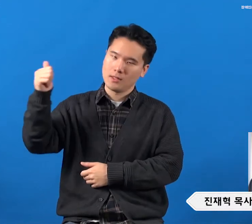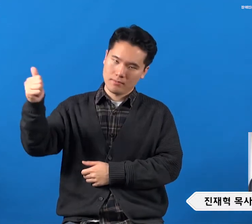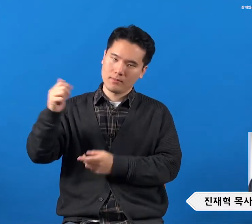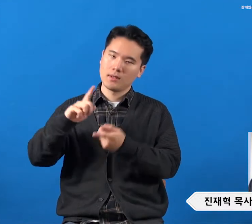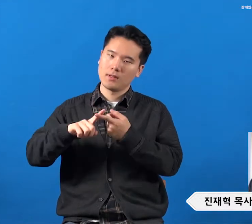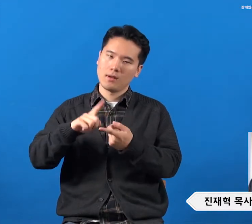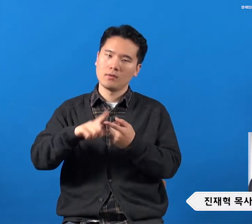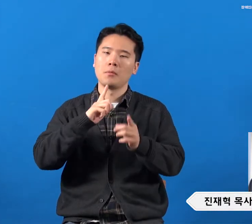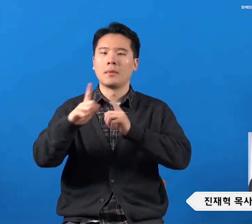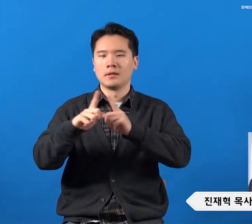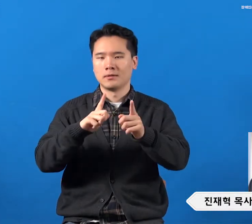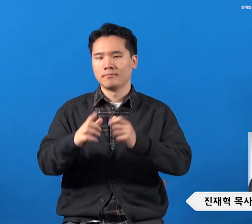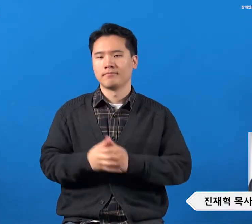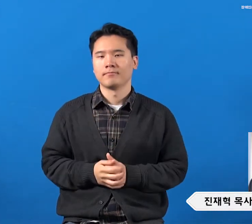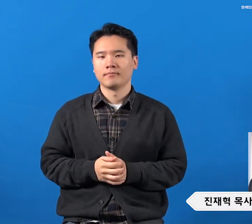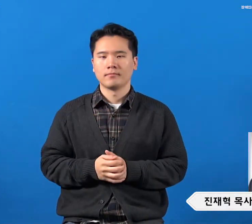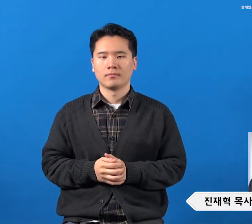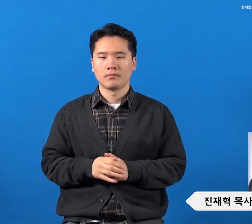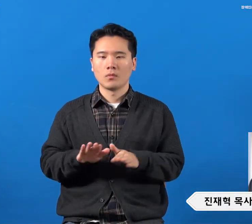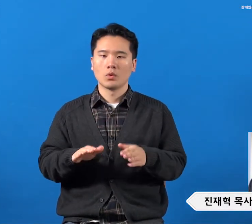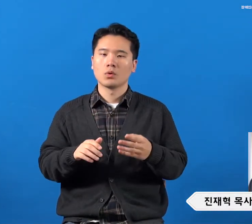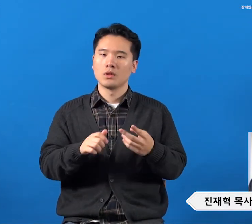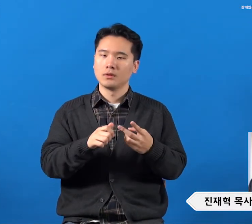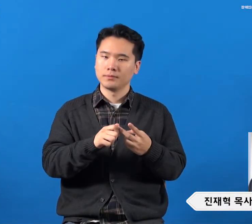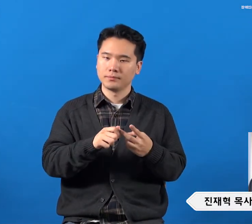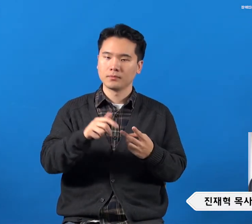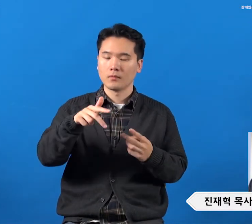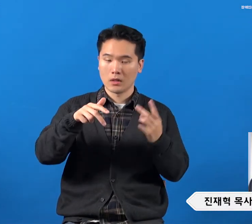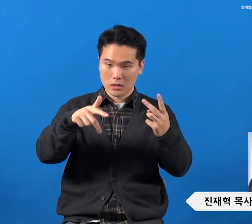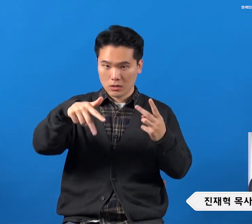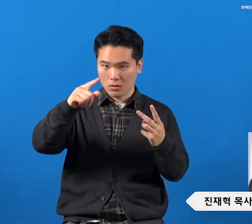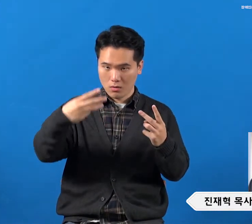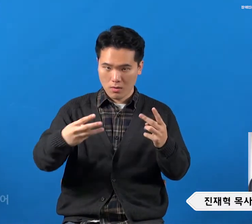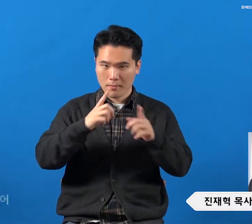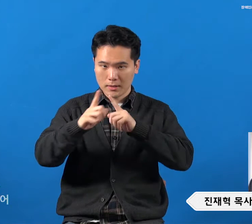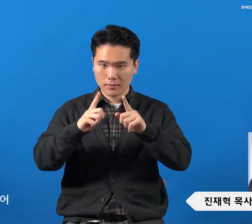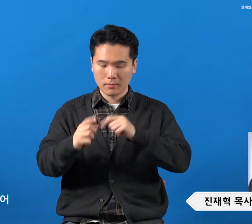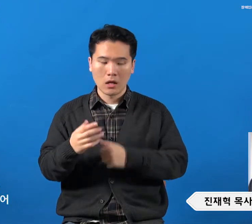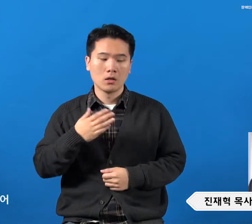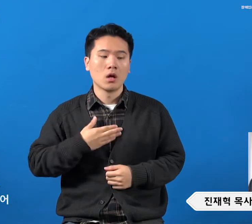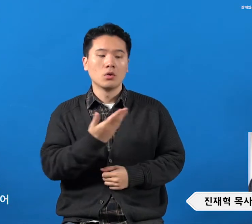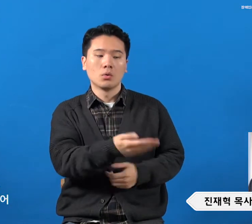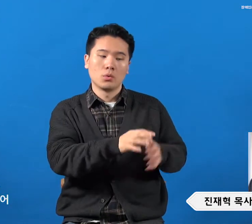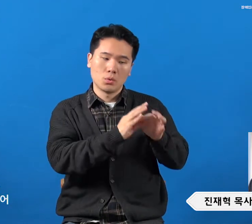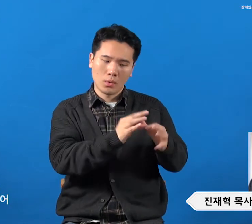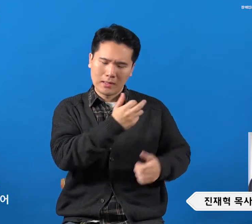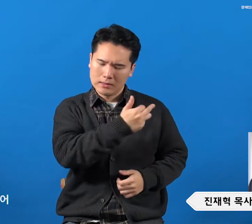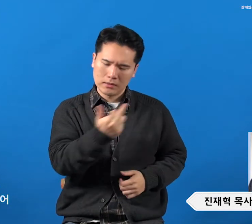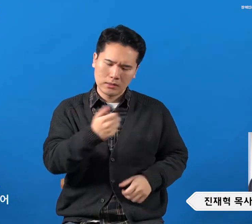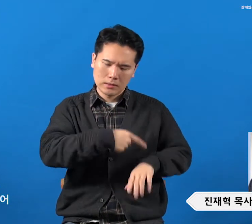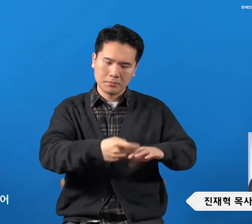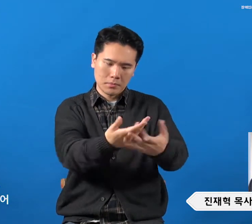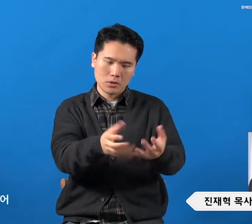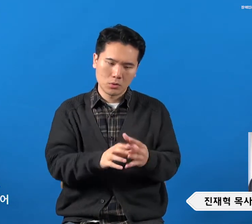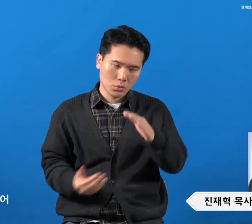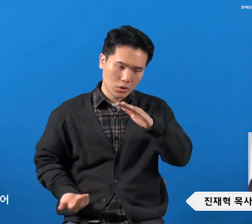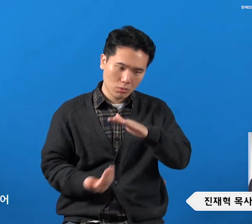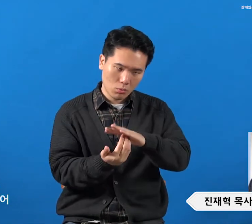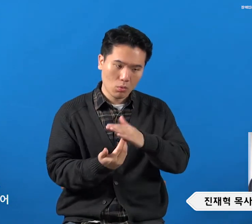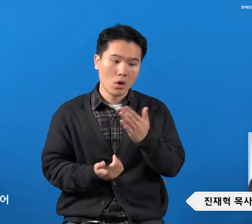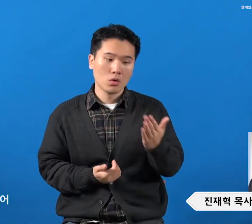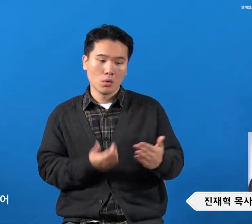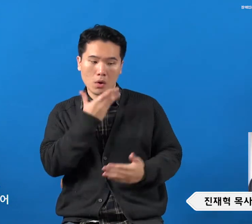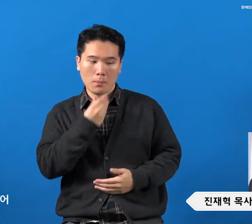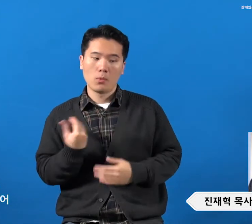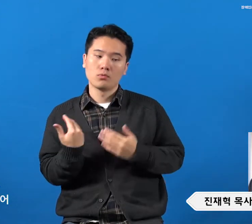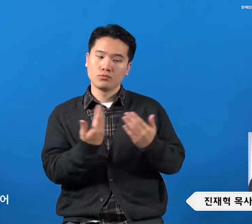하나님을 말씀하십니다. 자, 오늘 2절 말씀 이렇게 시작합니다. 내가 너로 큰 민족을 이루고 내게 복을 주어 내